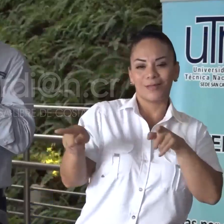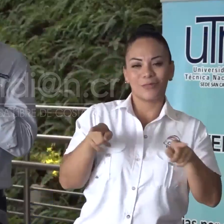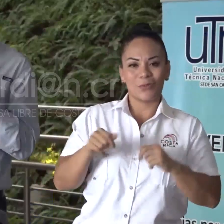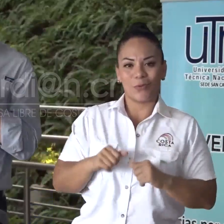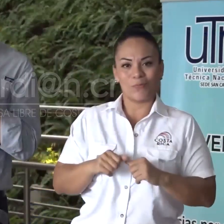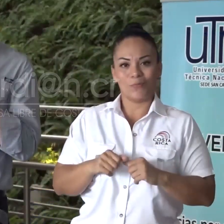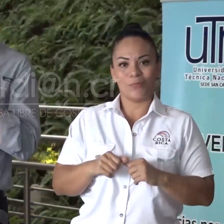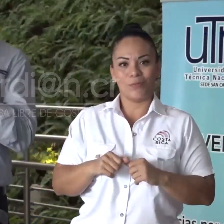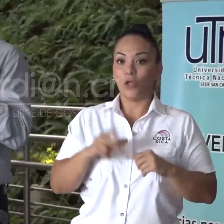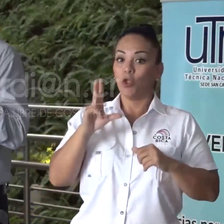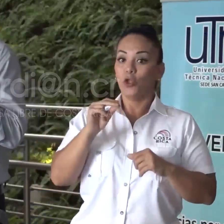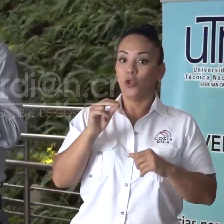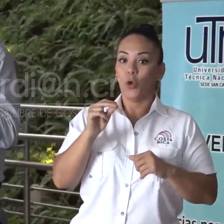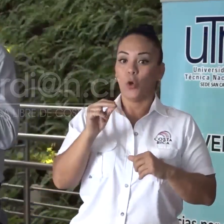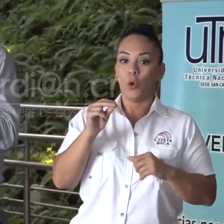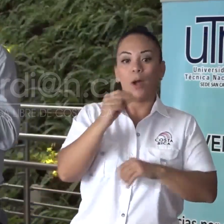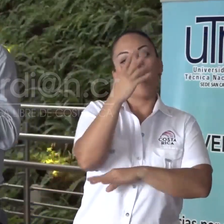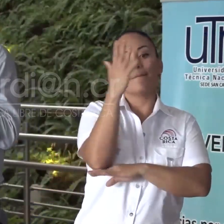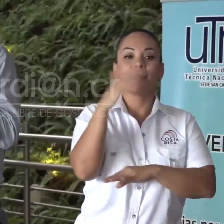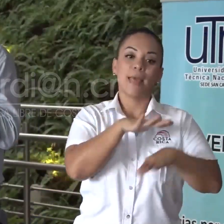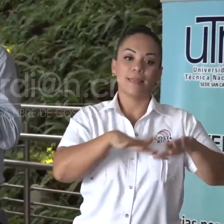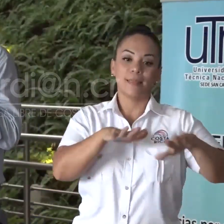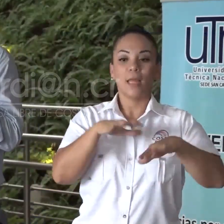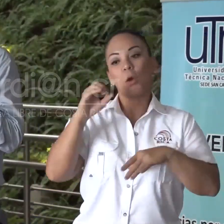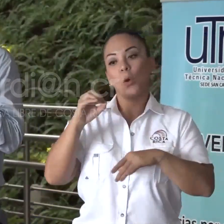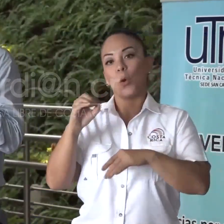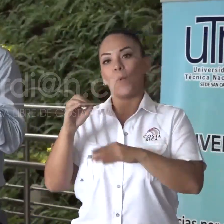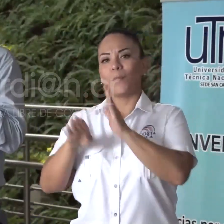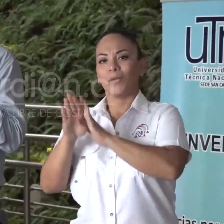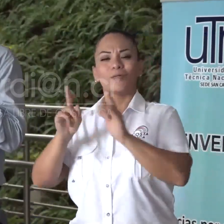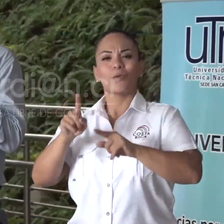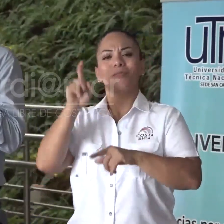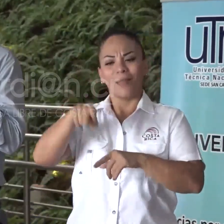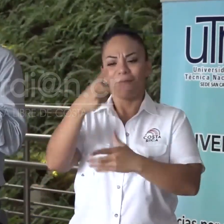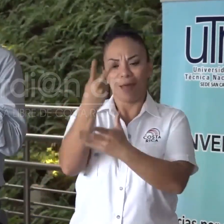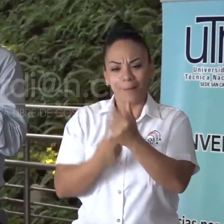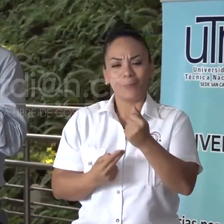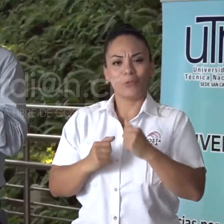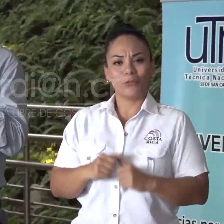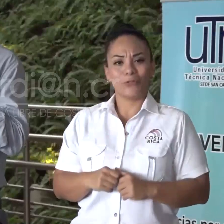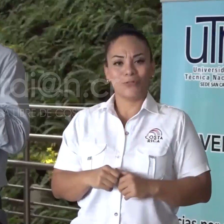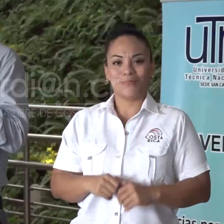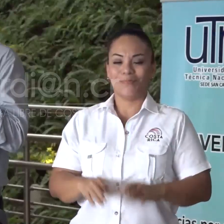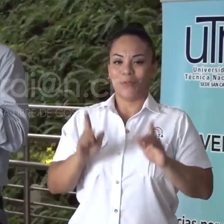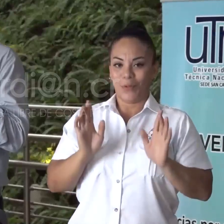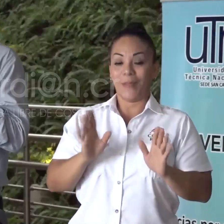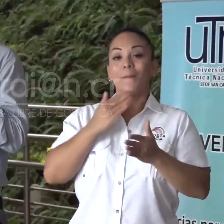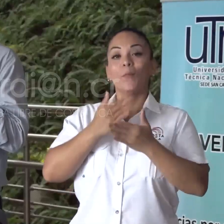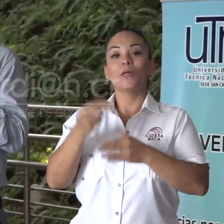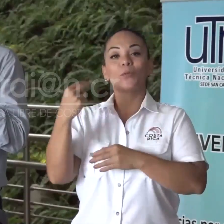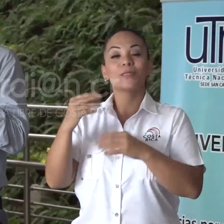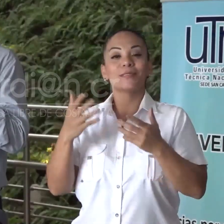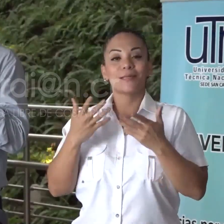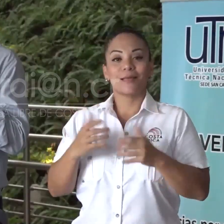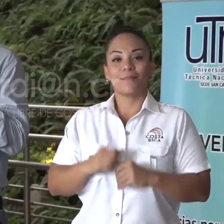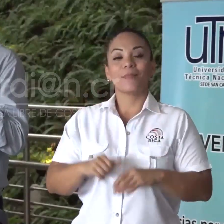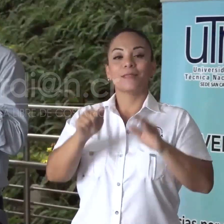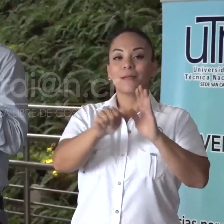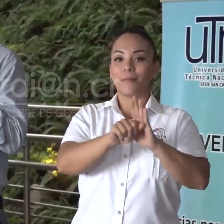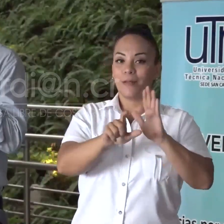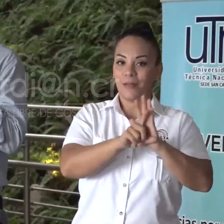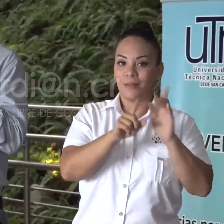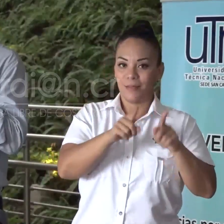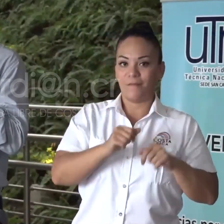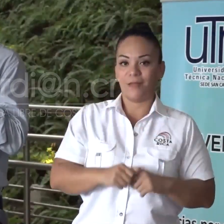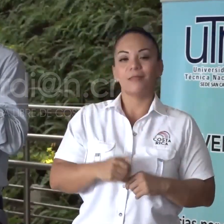es ambiente o progreso, es ambos. Y la buena noticia es que la Asamblea